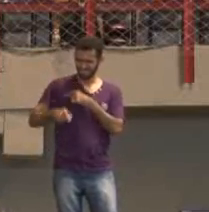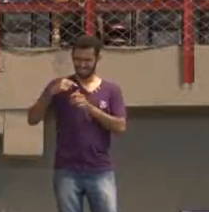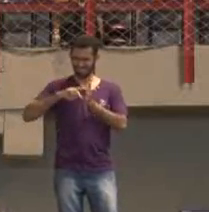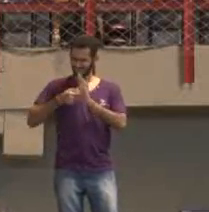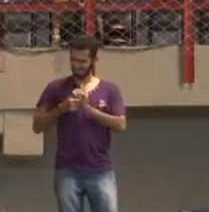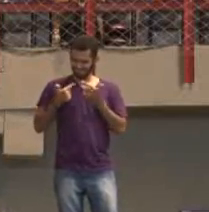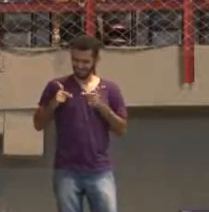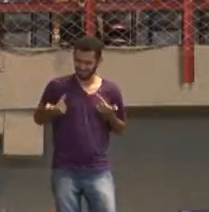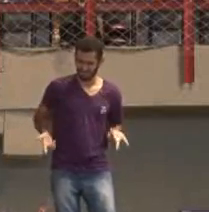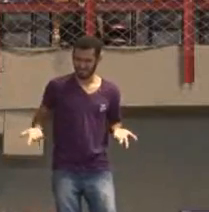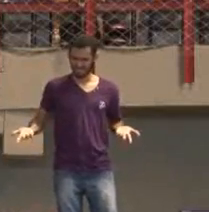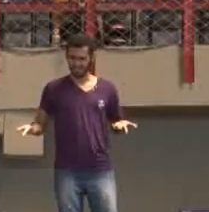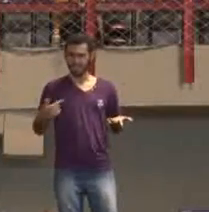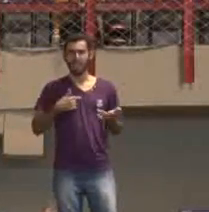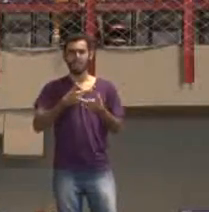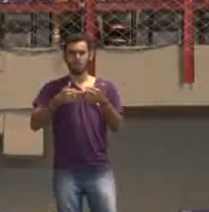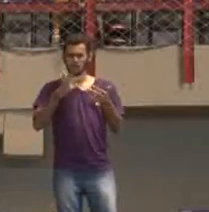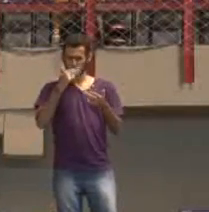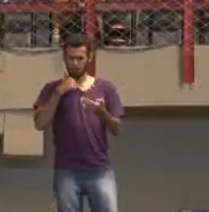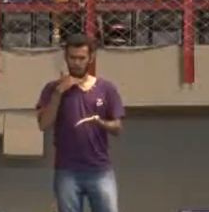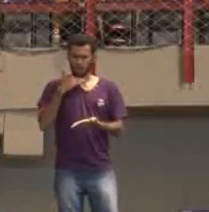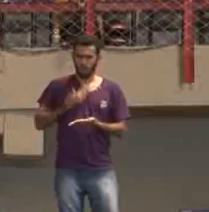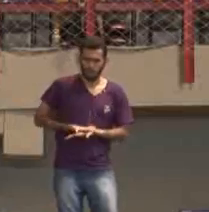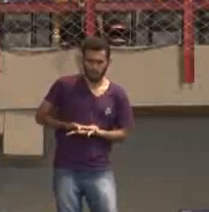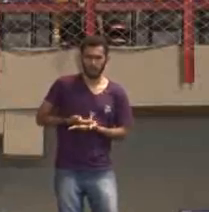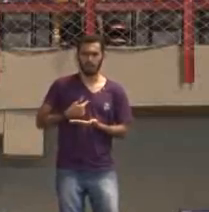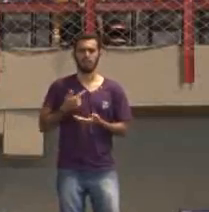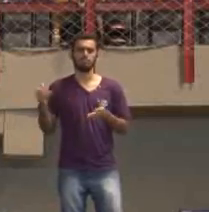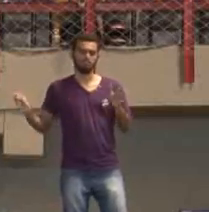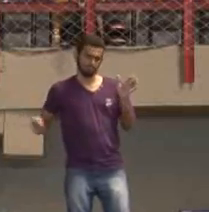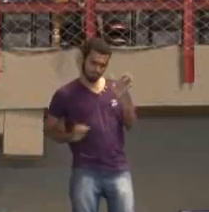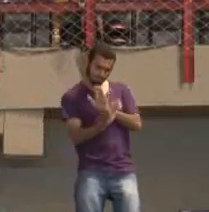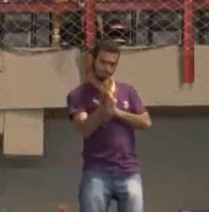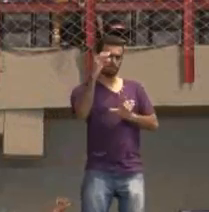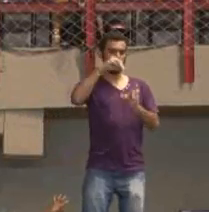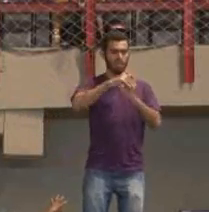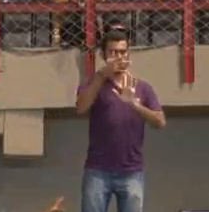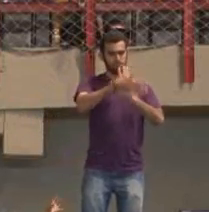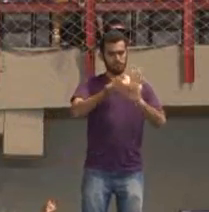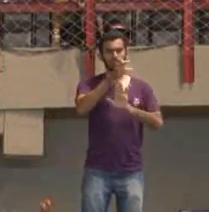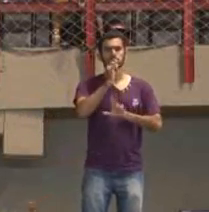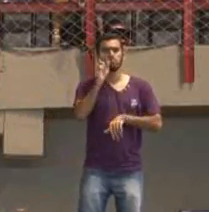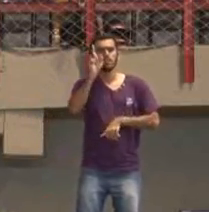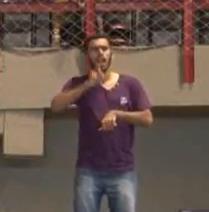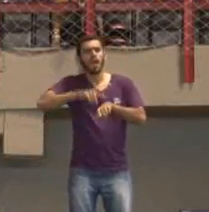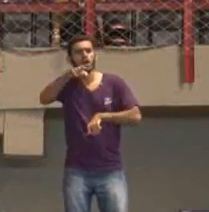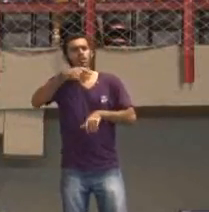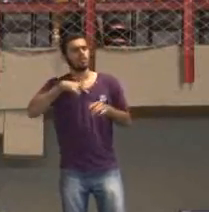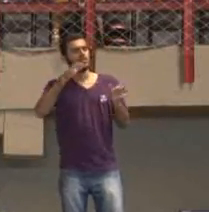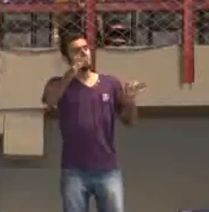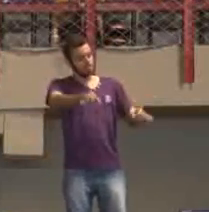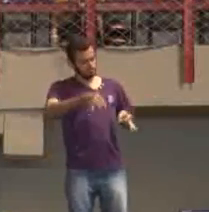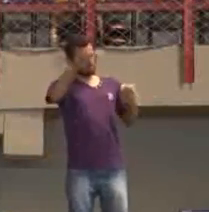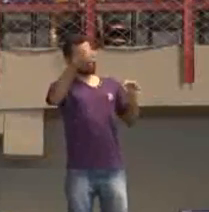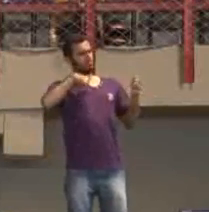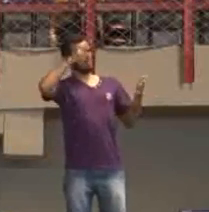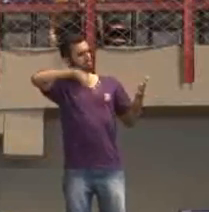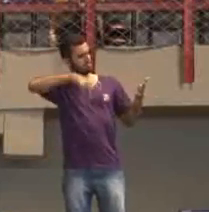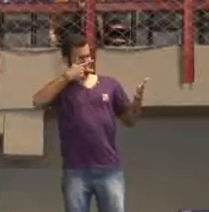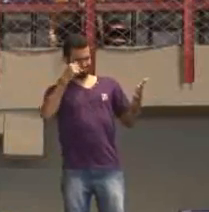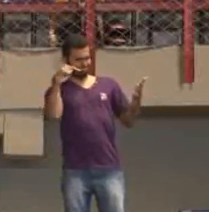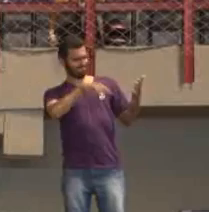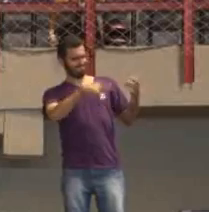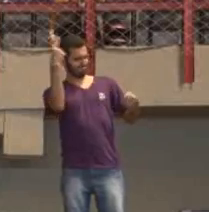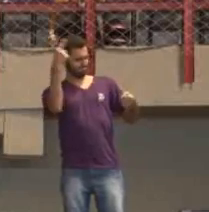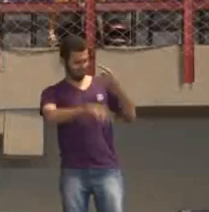não pode ser. Quando você estiver lendo num texto uma coisa que é o que não pode ser, se chama